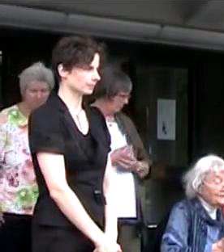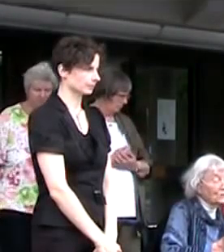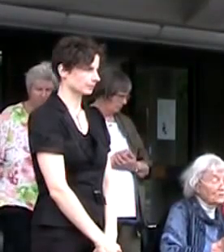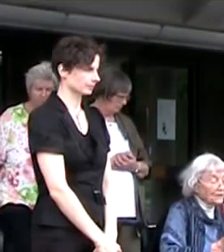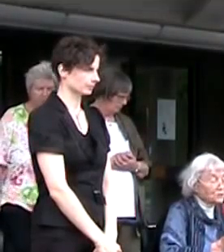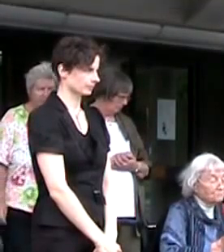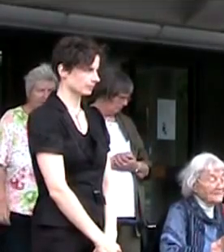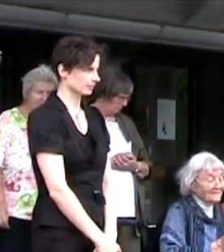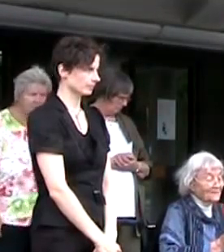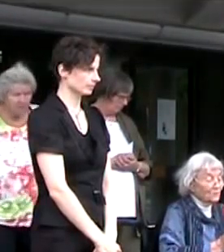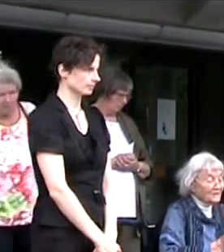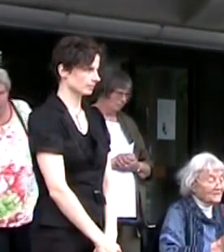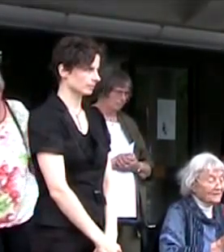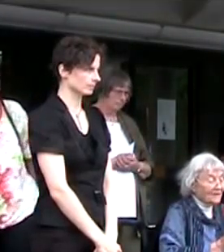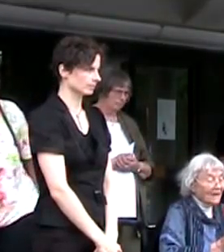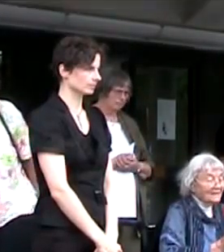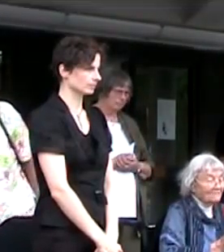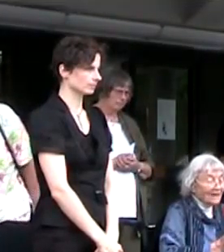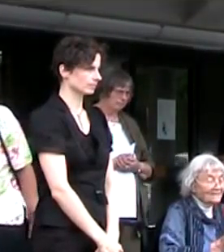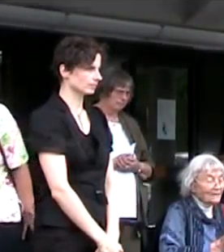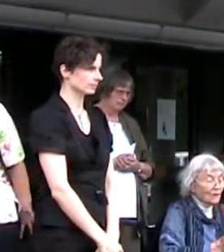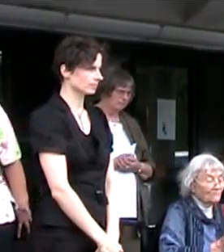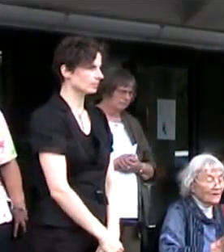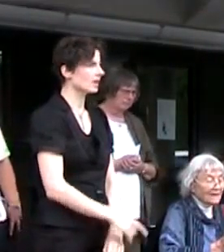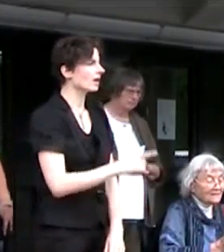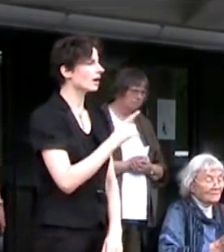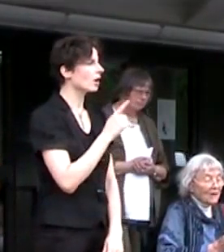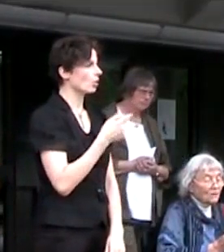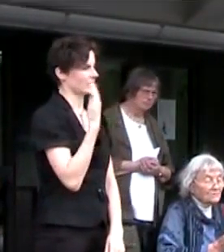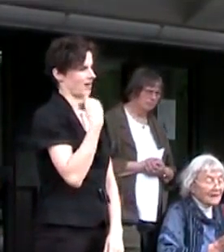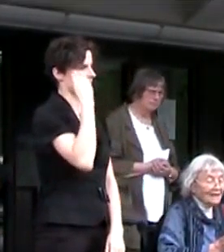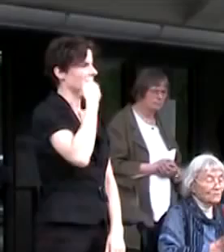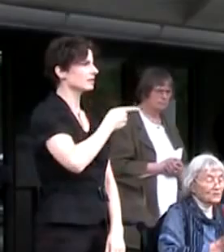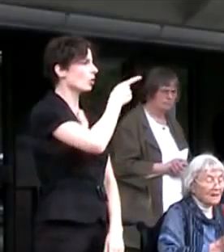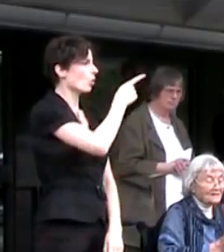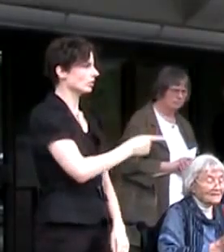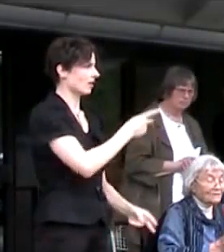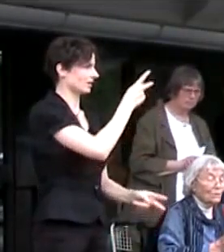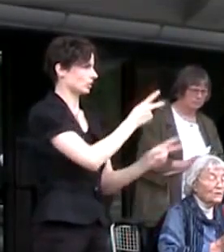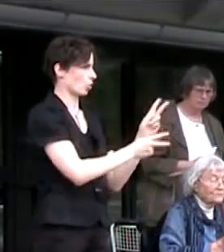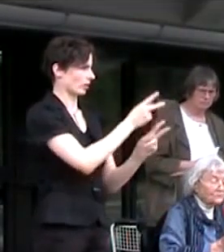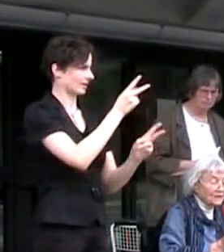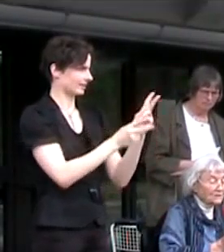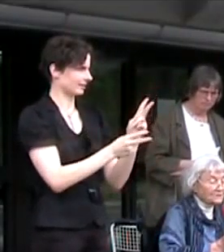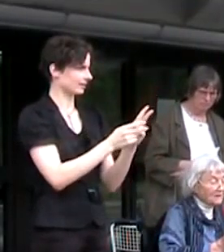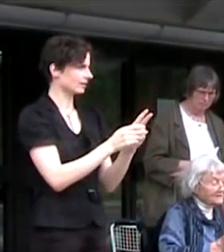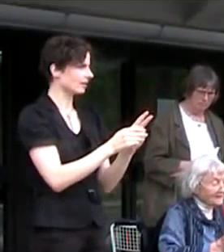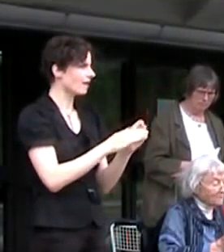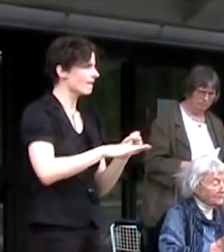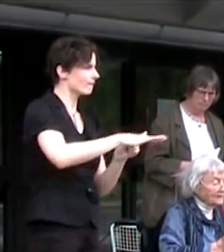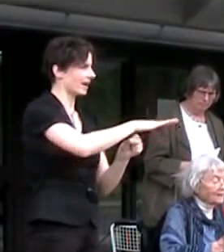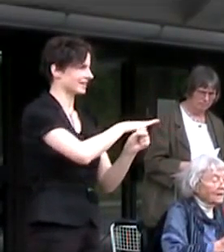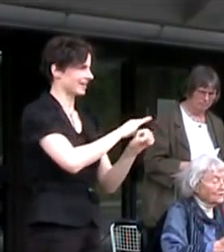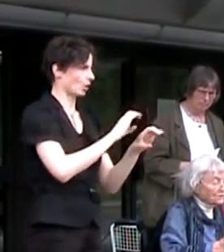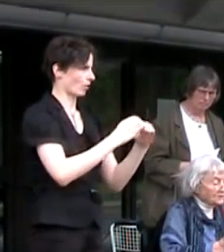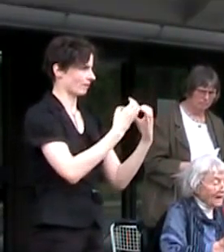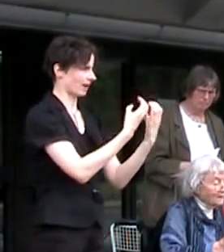Auch die 100 Spitzenjuristen der Wannsee-Konferenz vom 23. und 24.